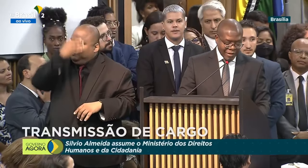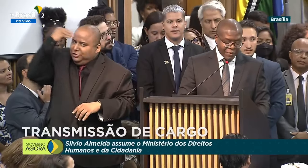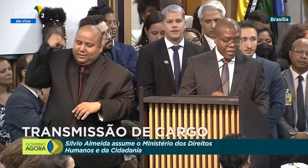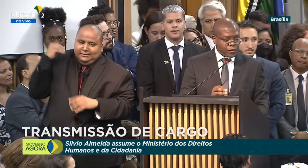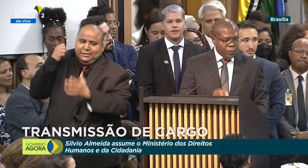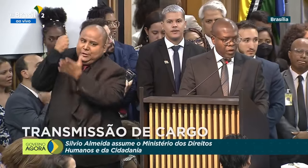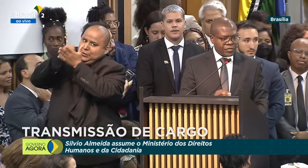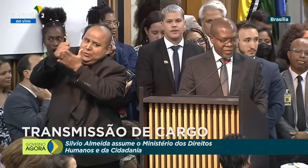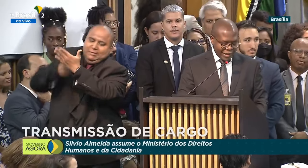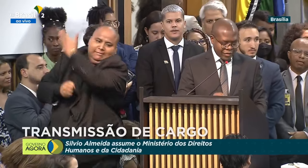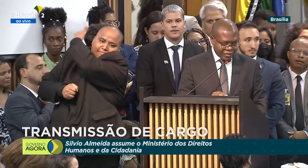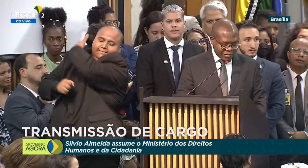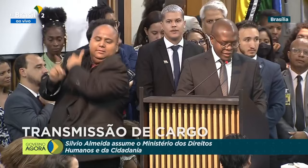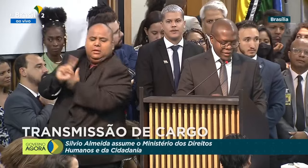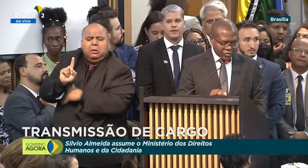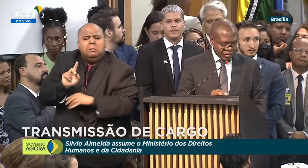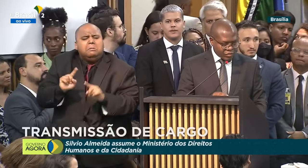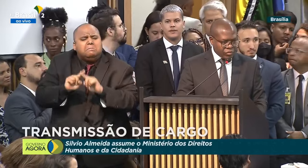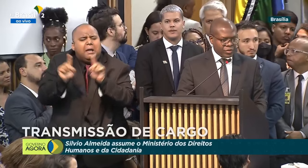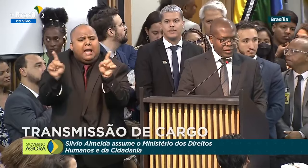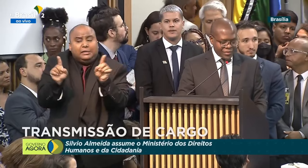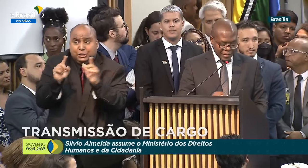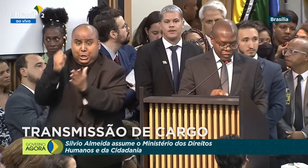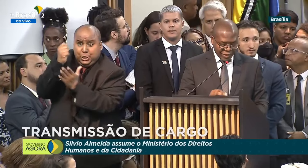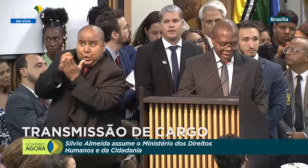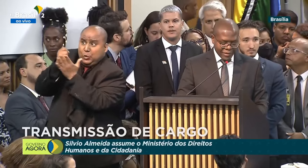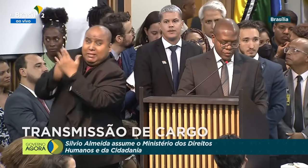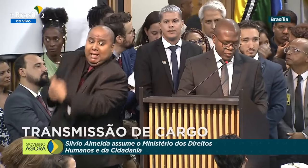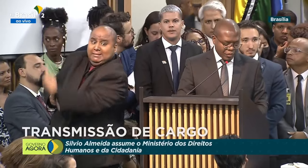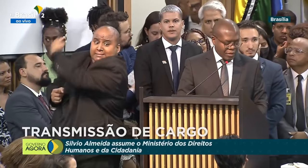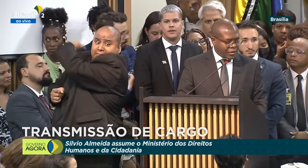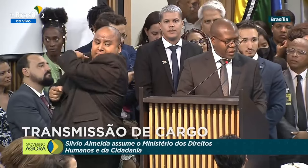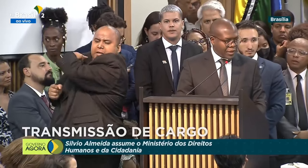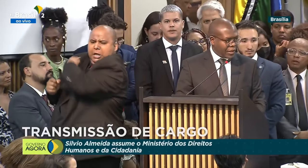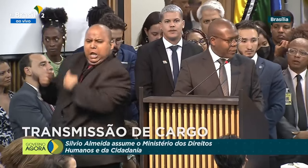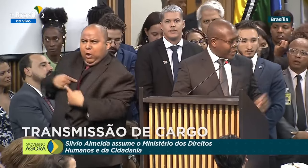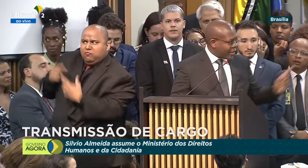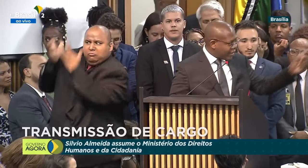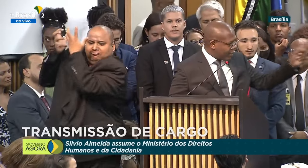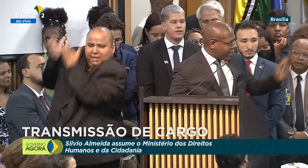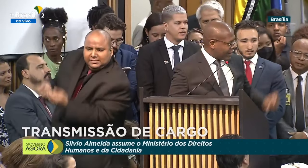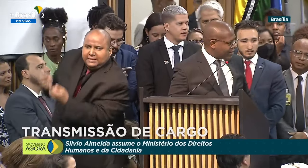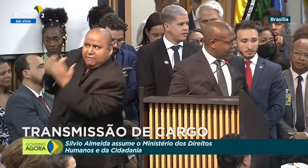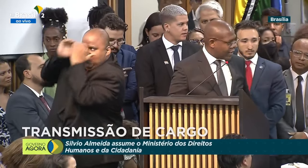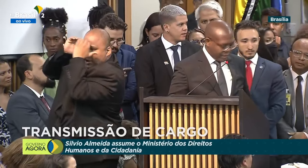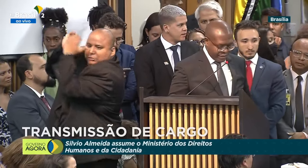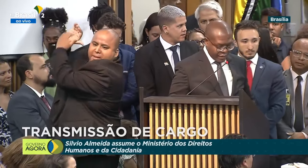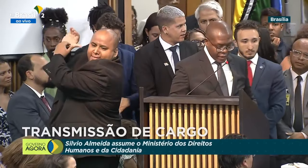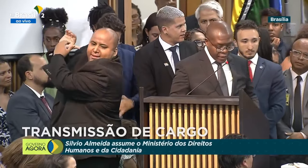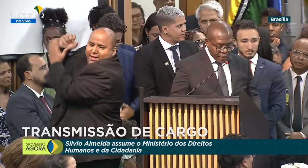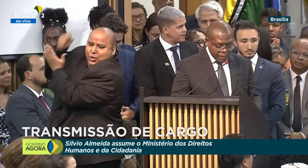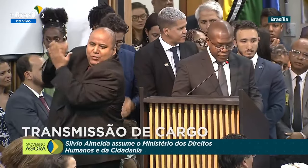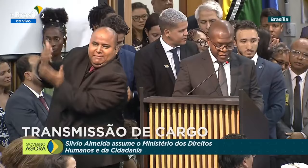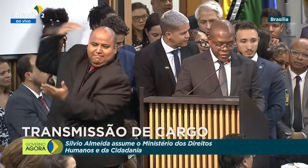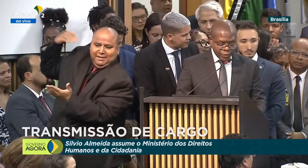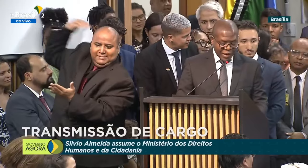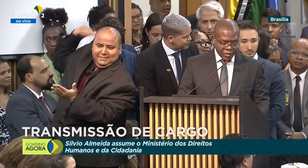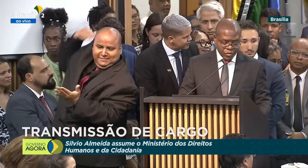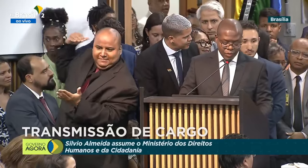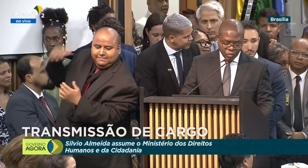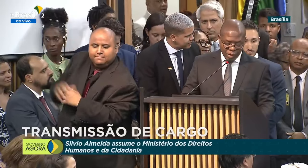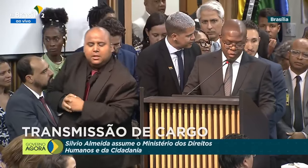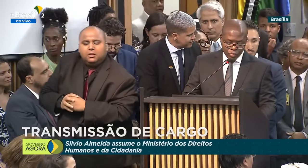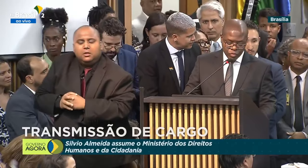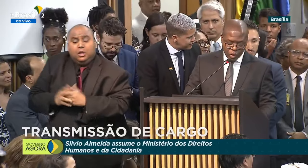mas posso e quero dizer que as suas lutas serão honradas por mim e pela minha equipe aqui está nesse